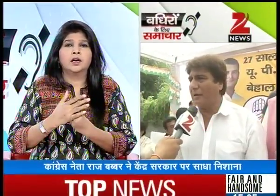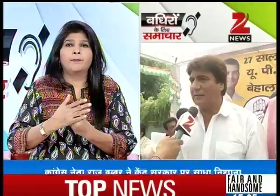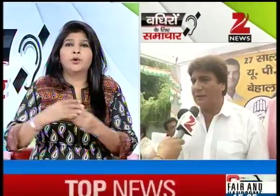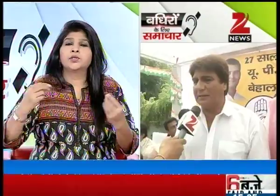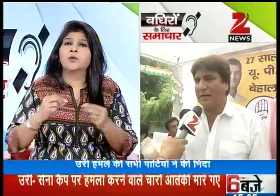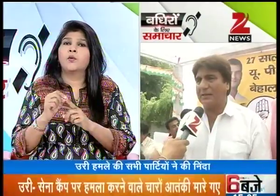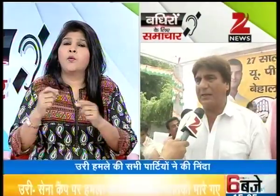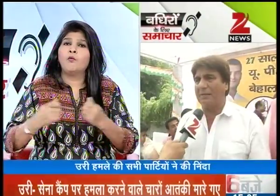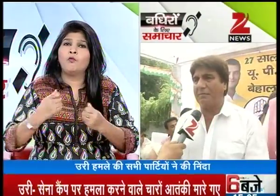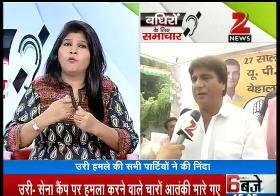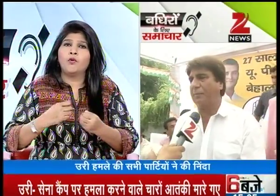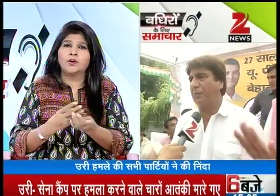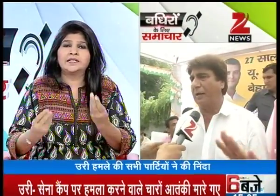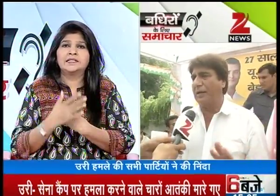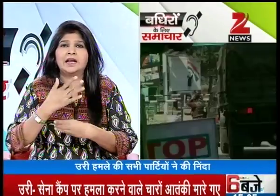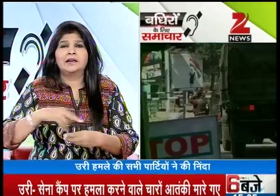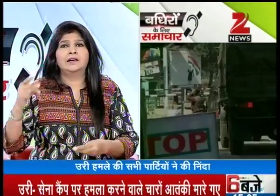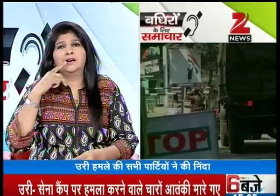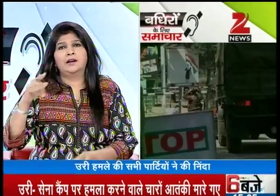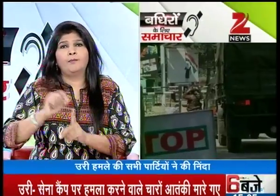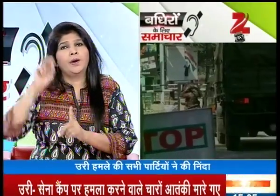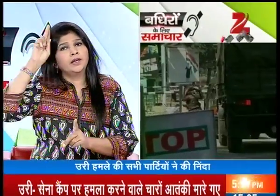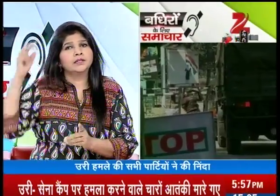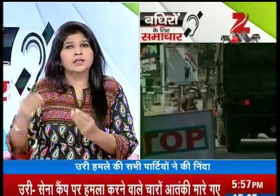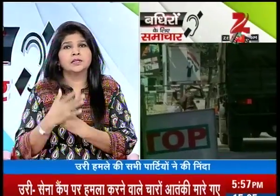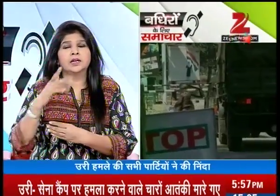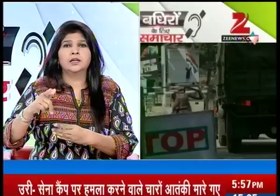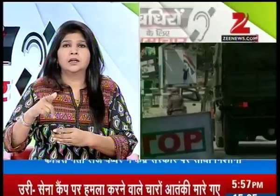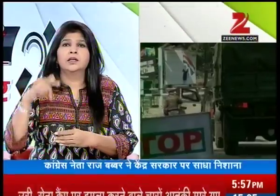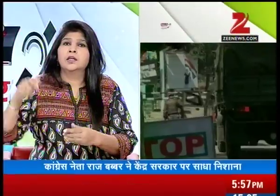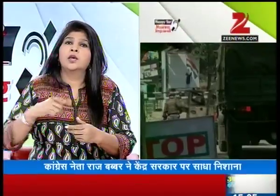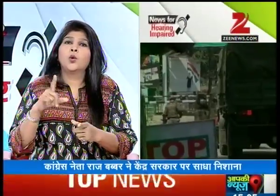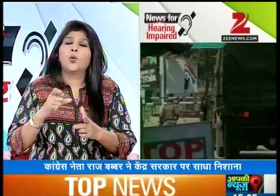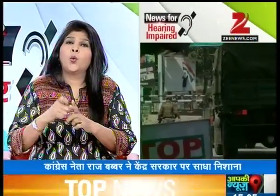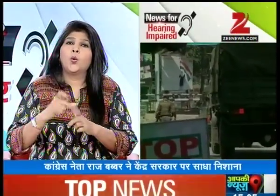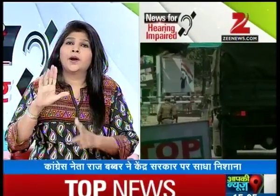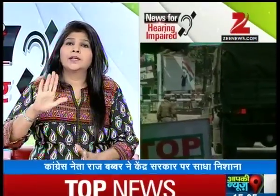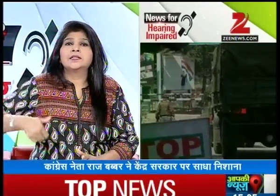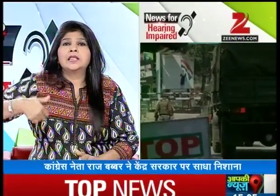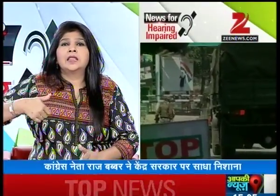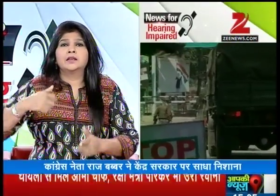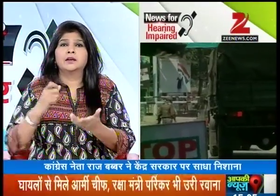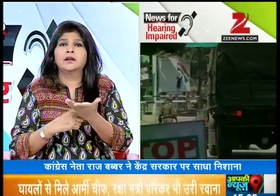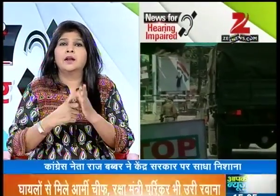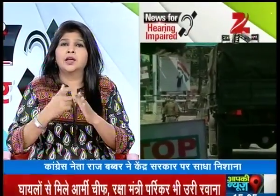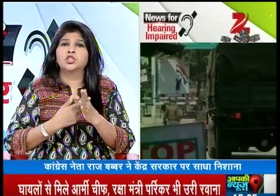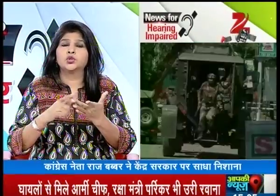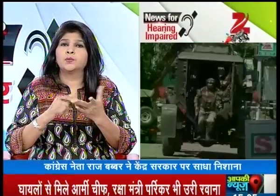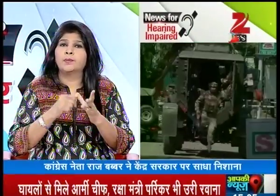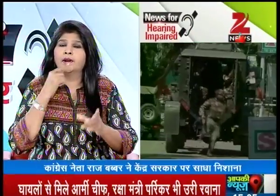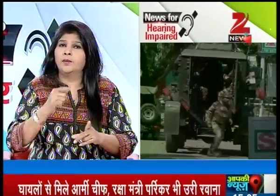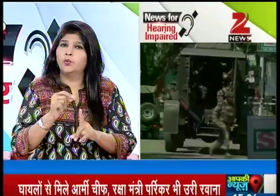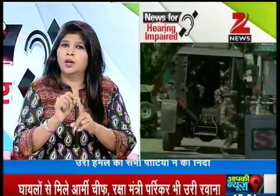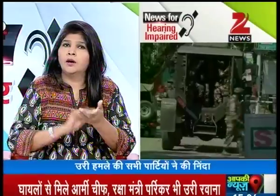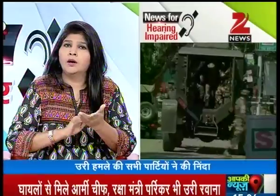लॉन्च किया गया प्रॉक्सी वॉर करार दिया है। आतंकी हमले को लेकर कांग्रेस नेता राज बब्बर